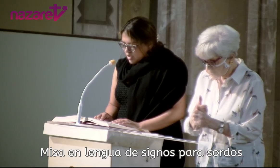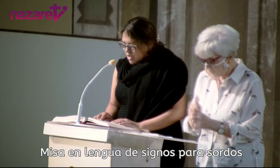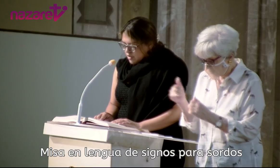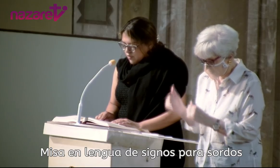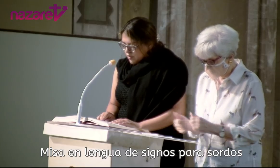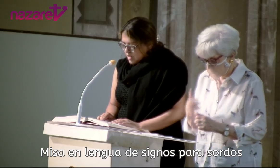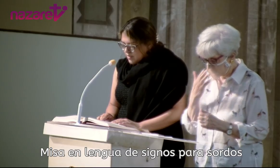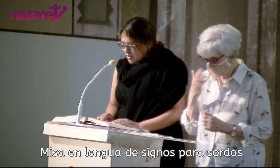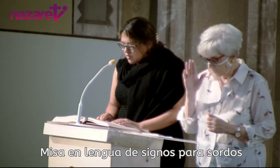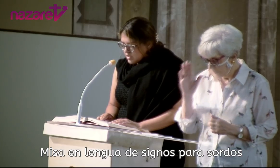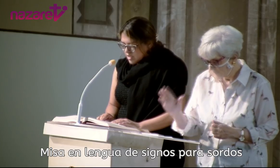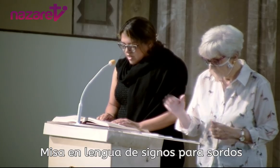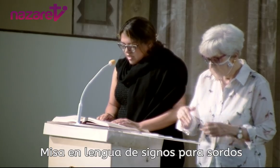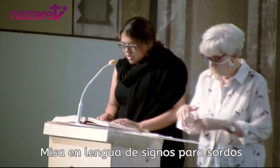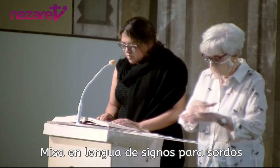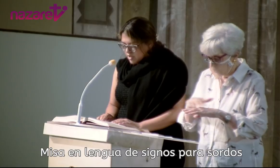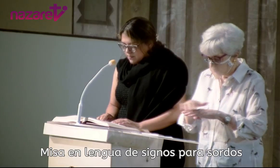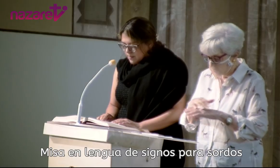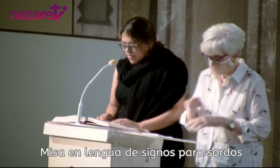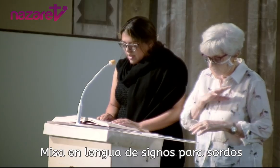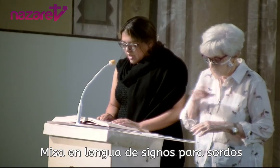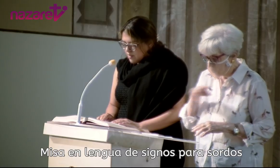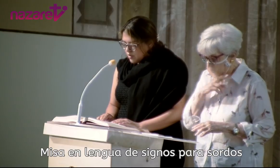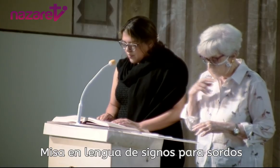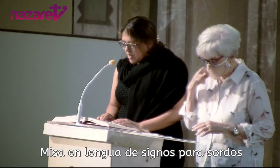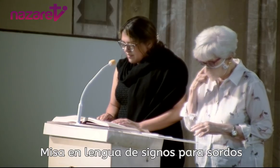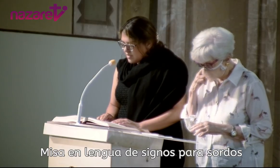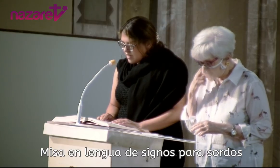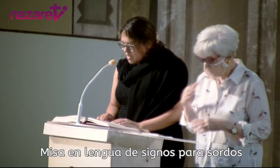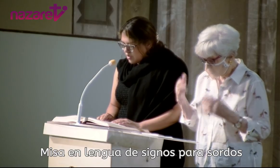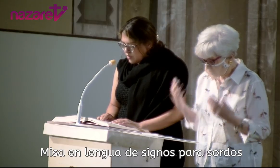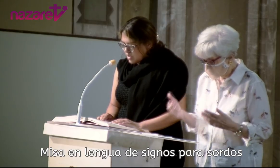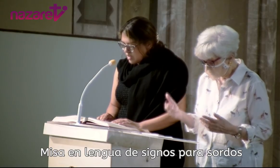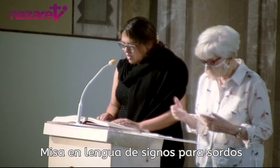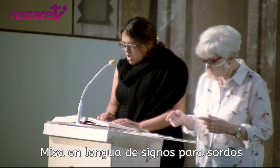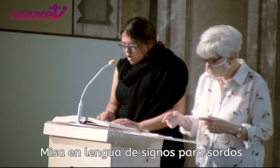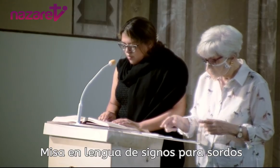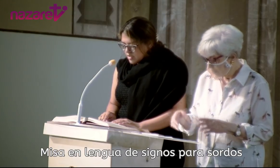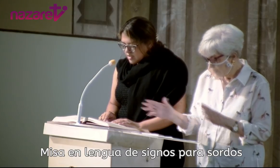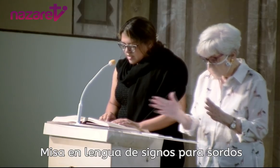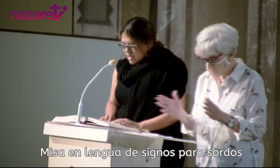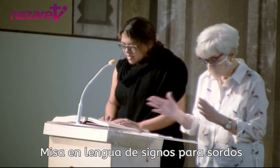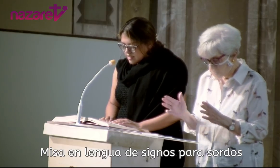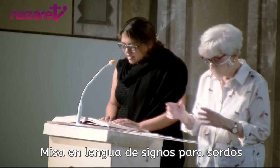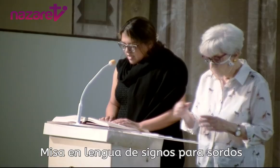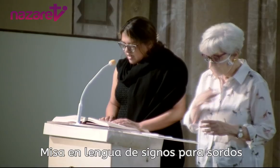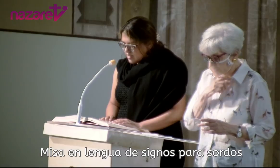ordenado formalmente no enseñar en ese nombre? En cambio, habéis llenado Jerusalén con vuestras enseñanzas y queréis